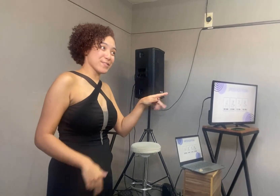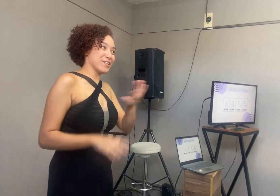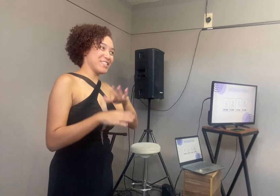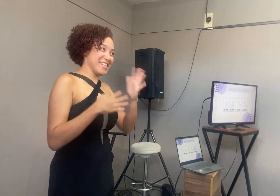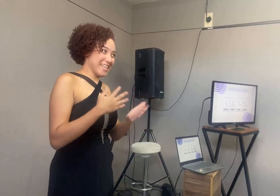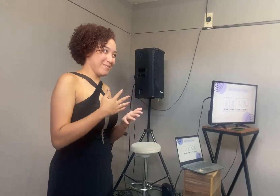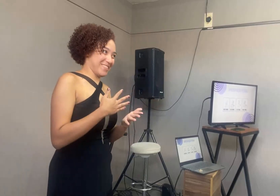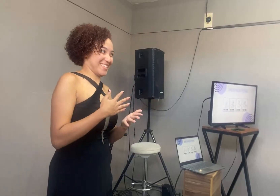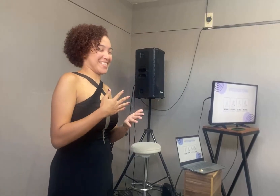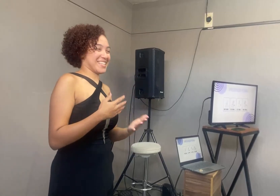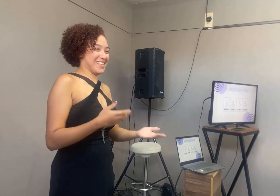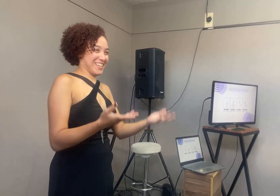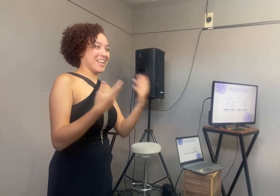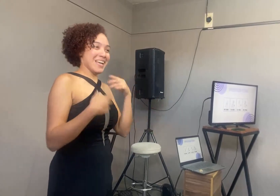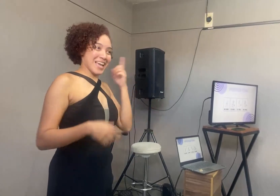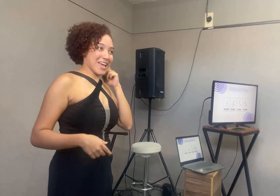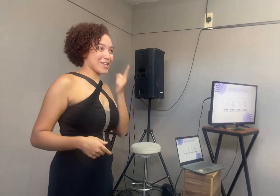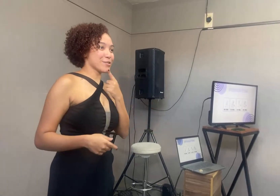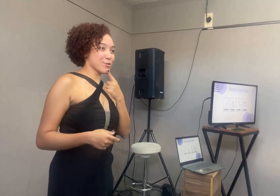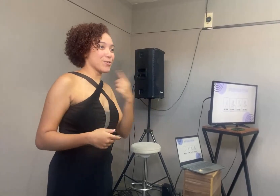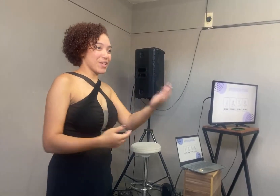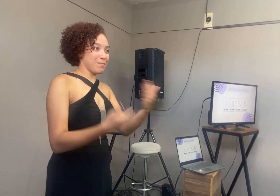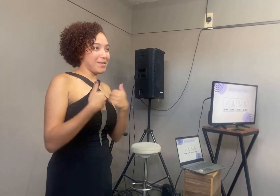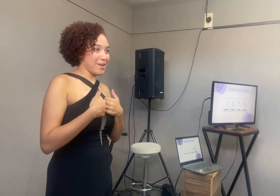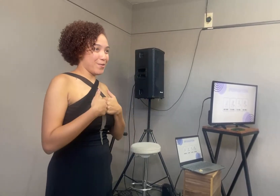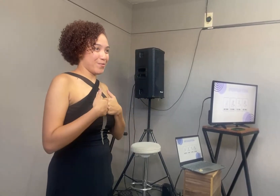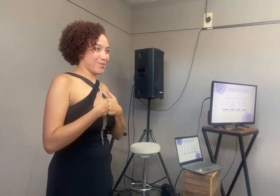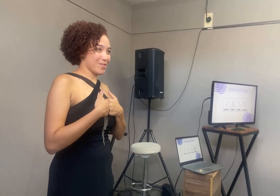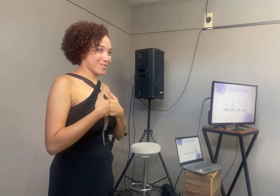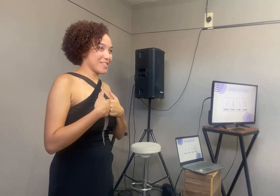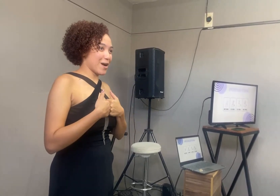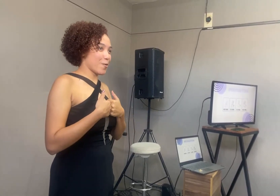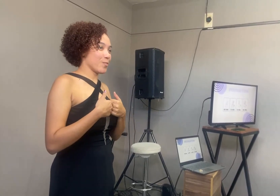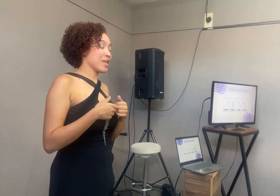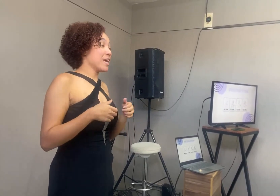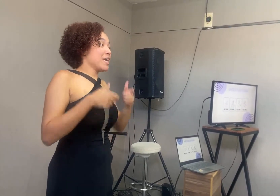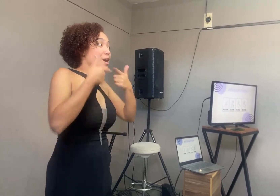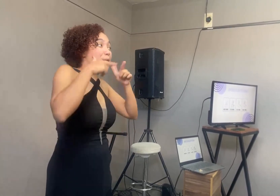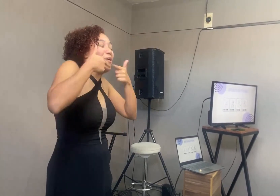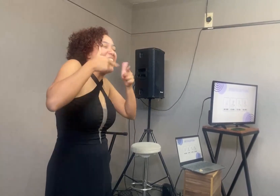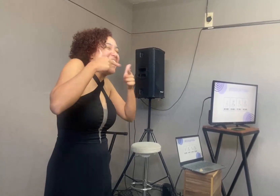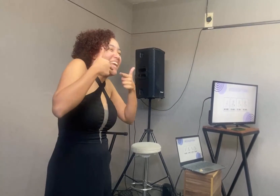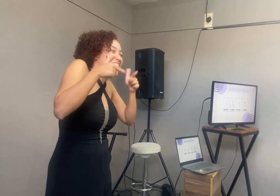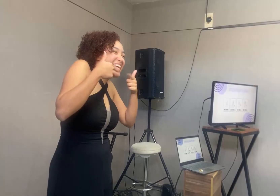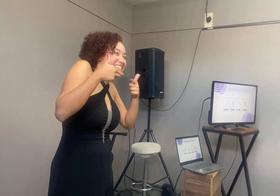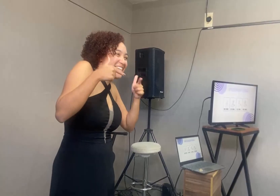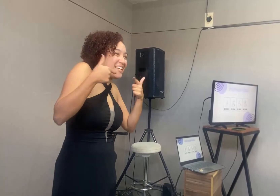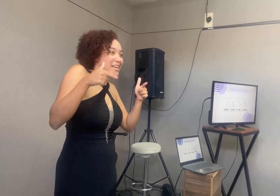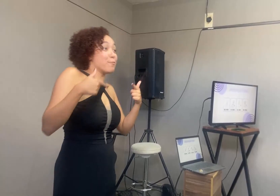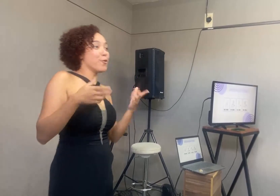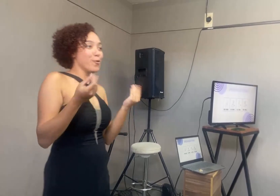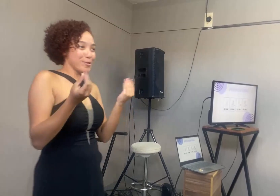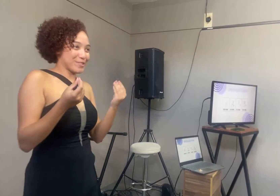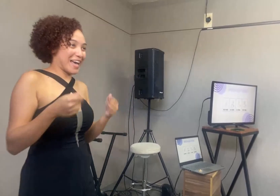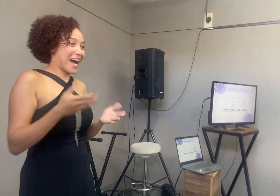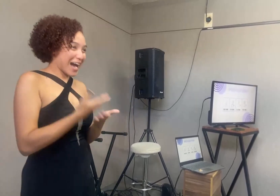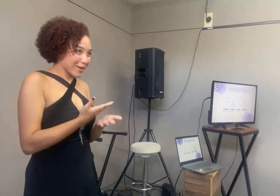professor de Libras, que era surdo, que me deu o sinal. E como eu ria muito na